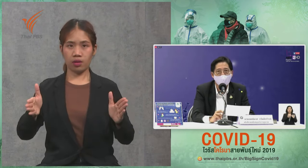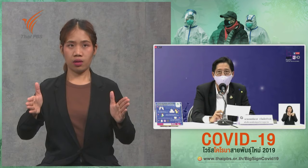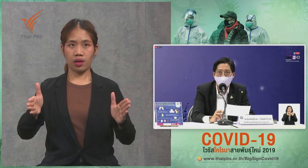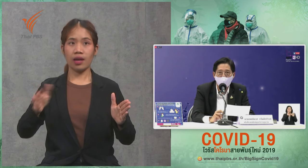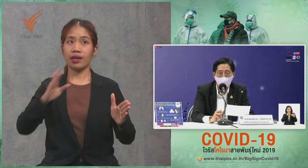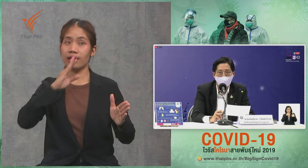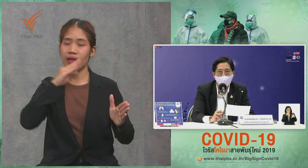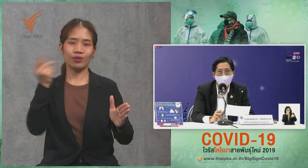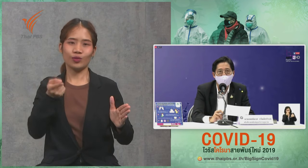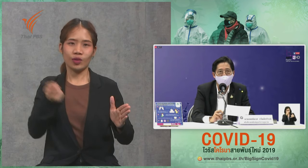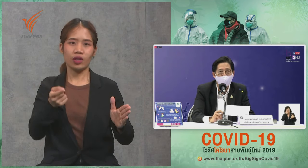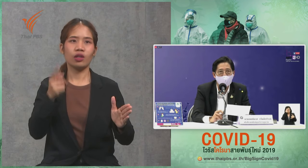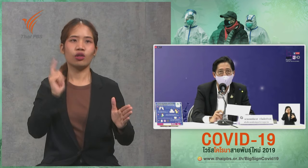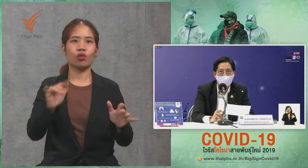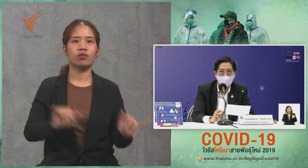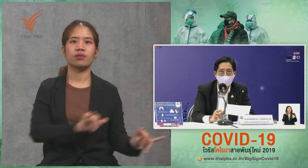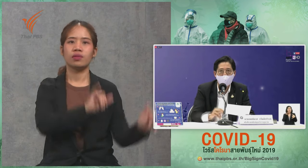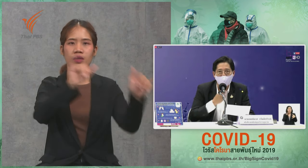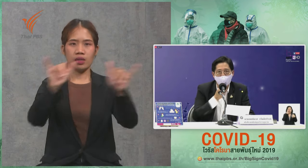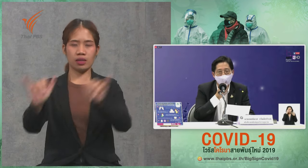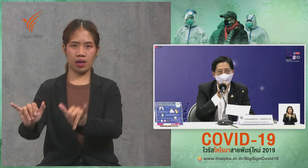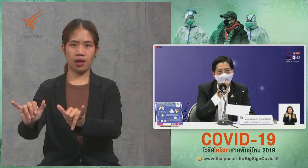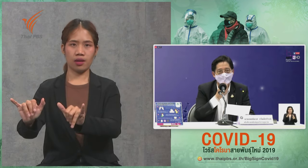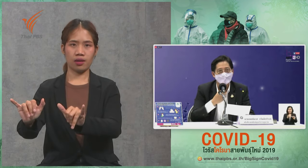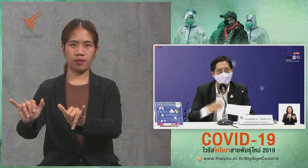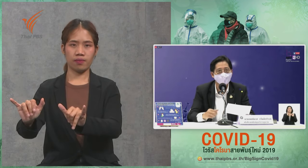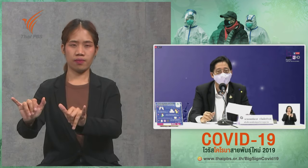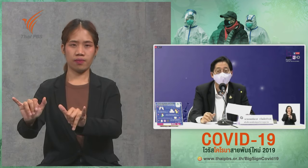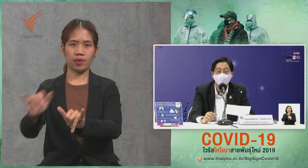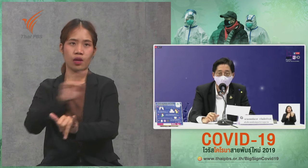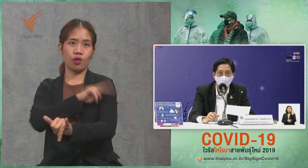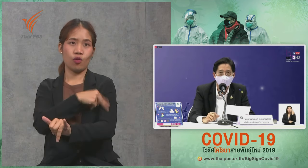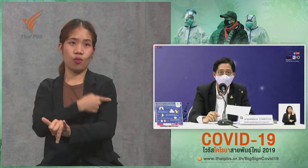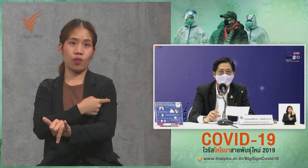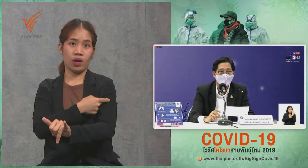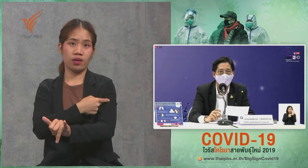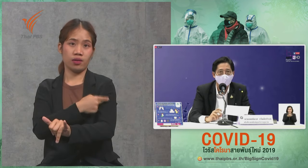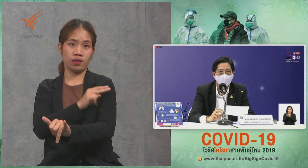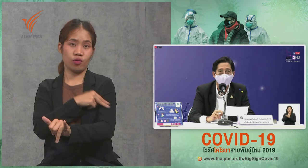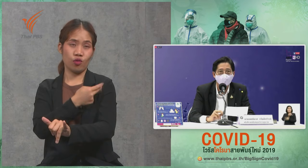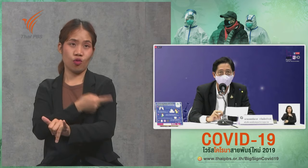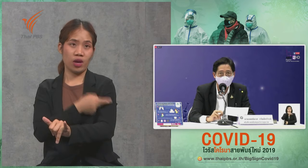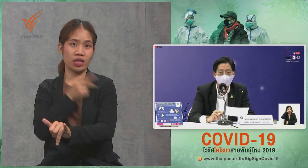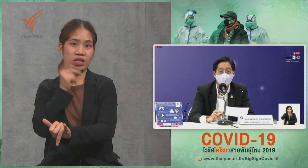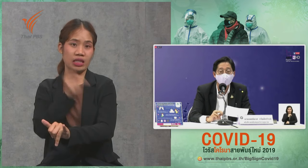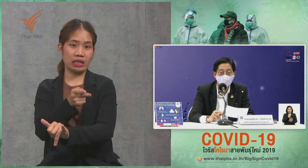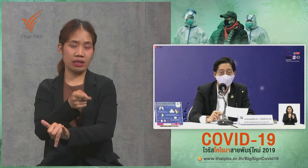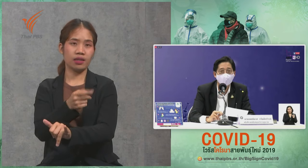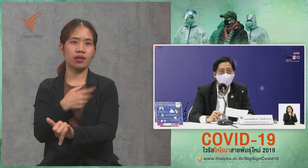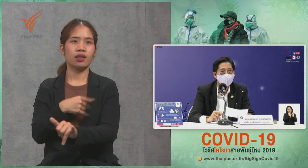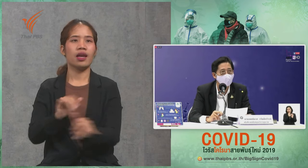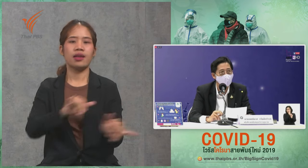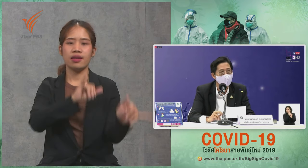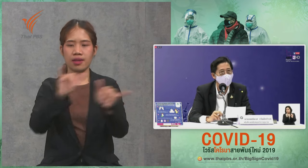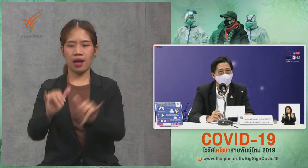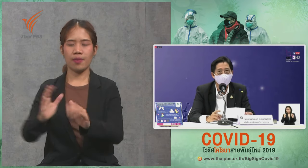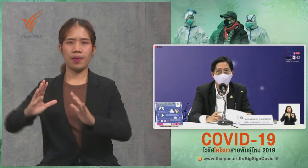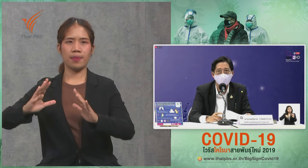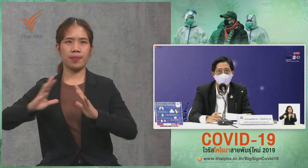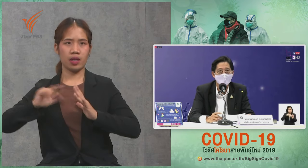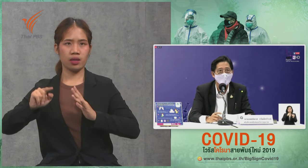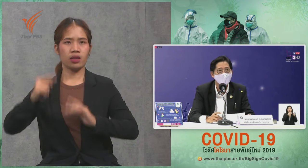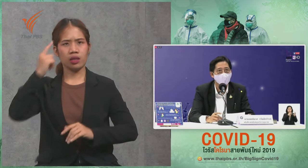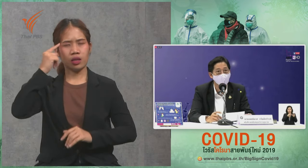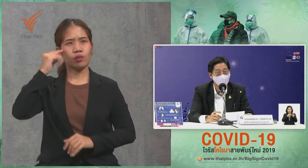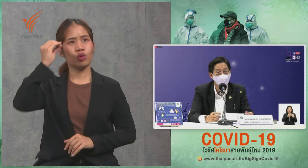ที่ก็จะย้ายไปที่ฮอสปิทอลนะครับหรือว่าไปโรงพยาบาลสนามอะไรต่างๆขณะนี้แนวทางจะเป็นอย่างนั้นนะครับก็อันนี้ผมคิดว่าเป็นความ